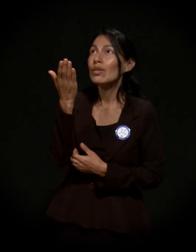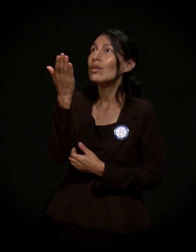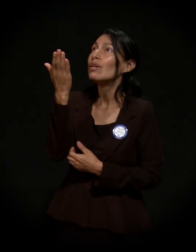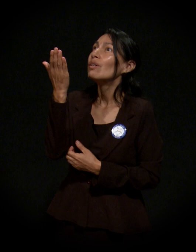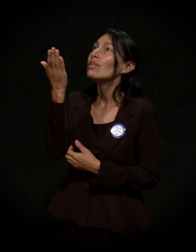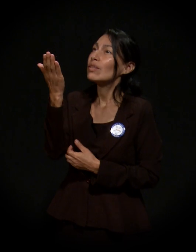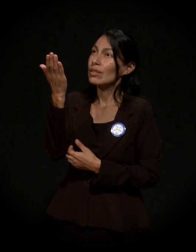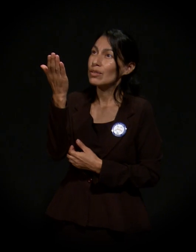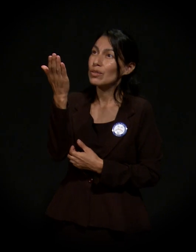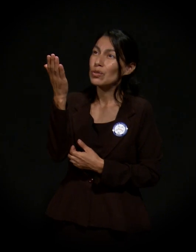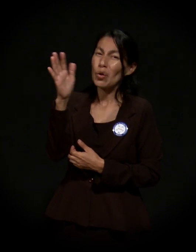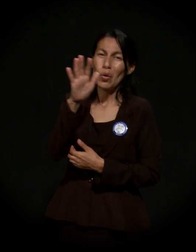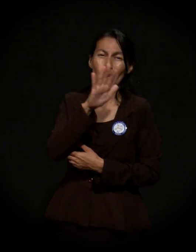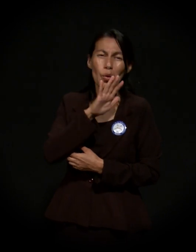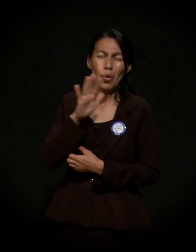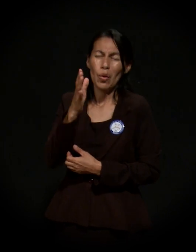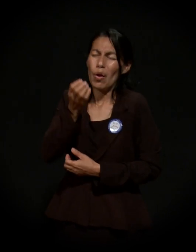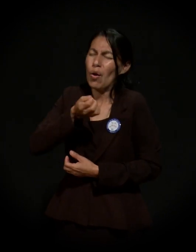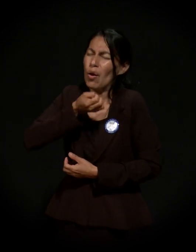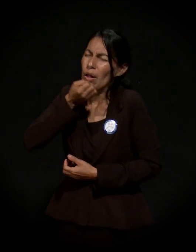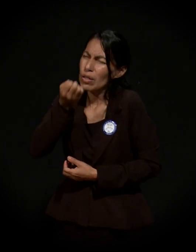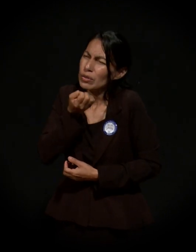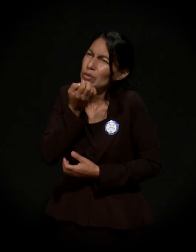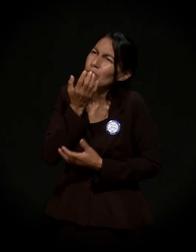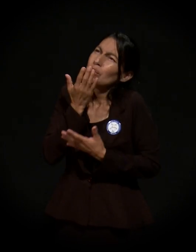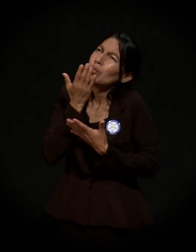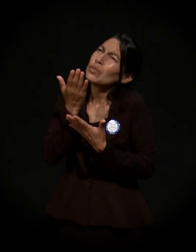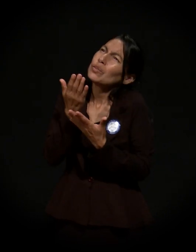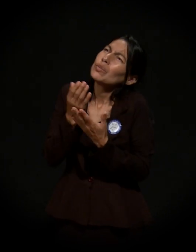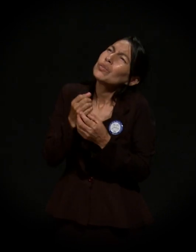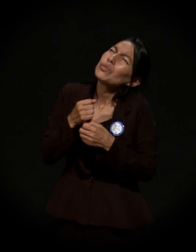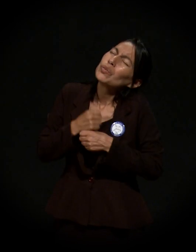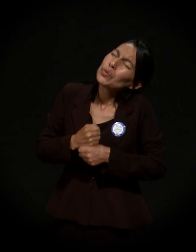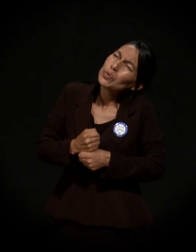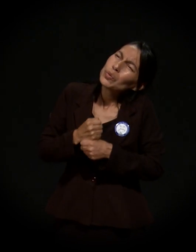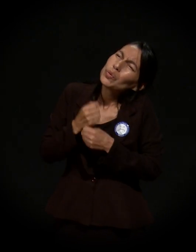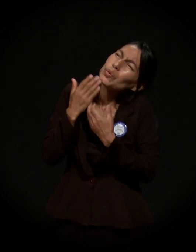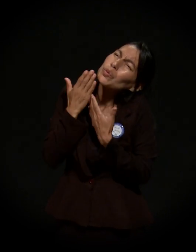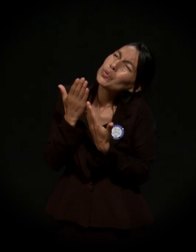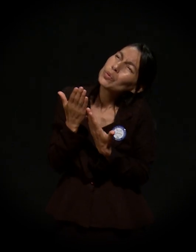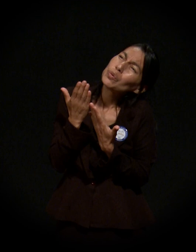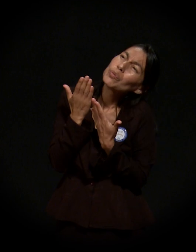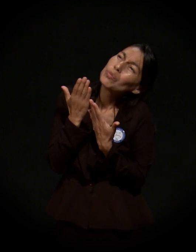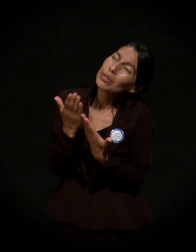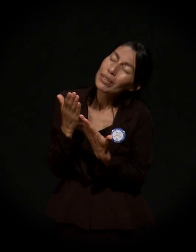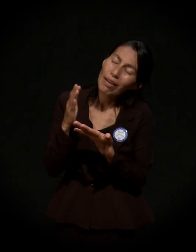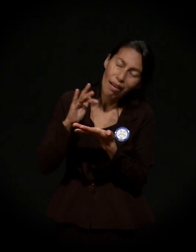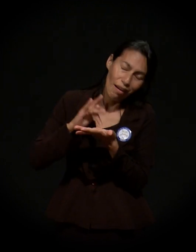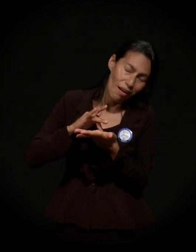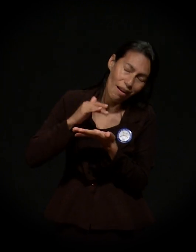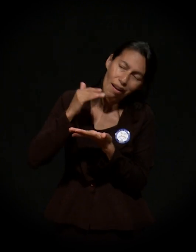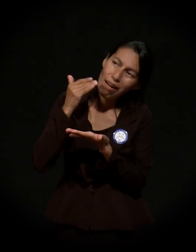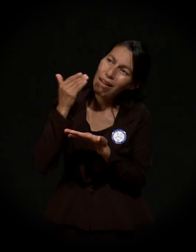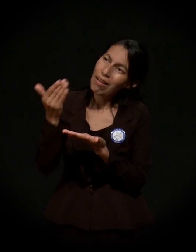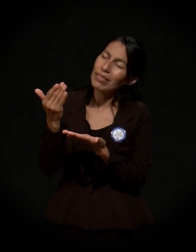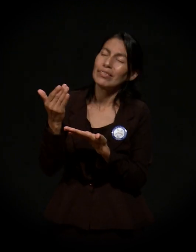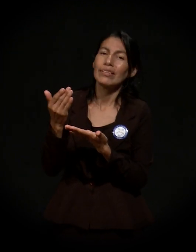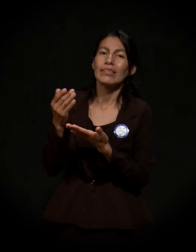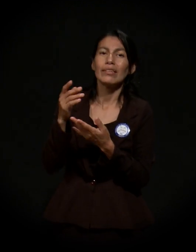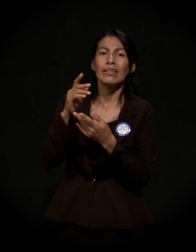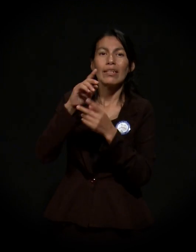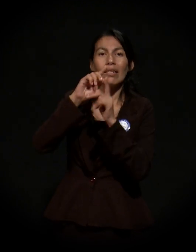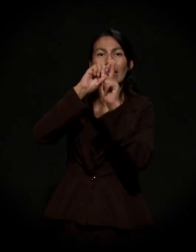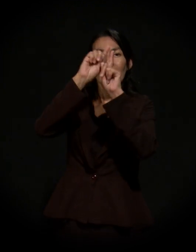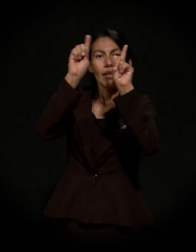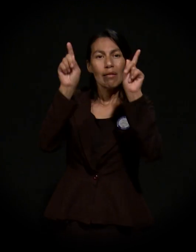delante de Dios con toda oración y ruego, con acciones de gracias. Y la paz